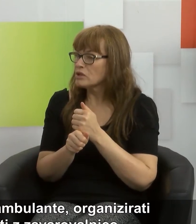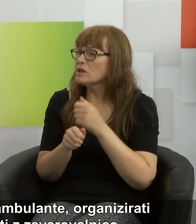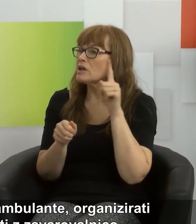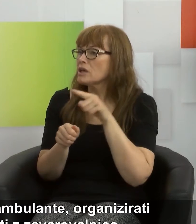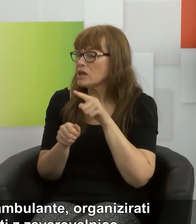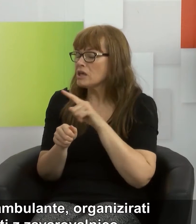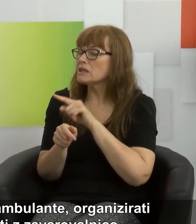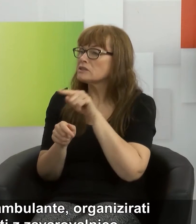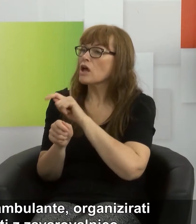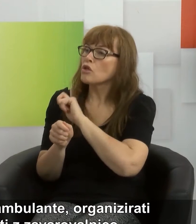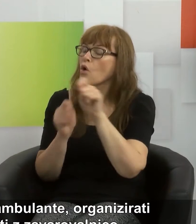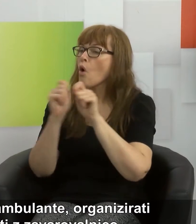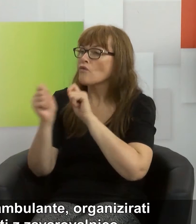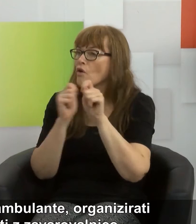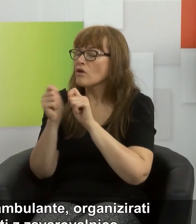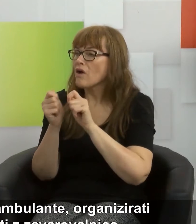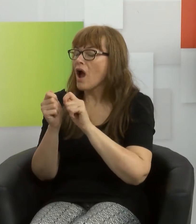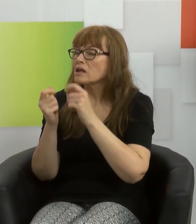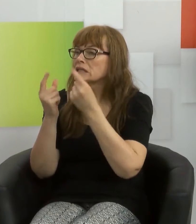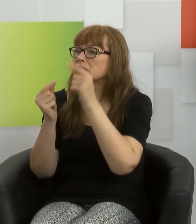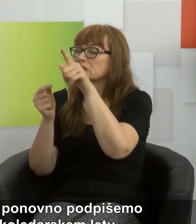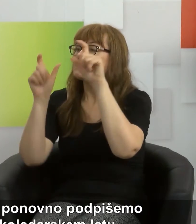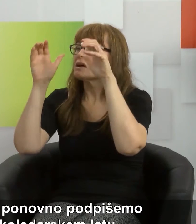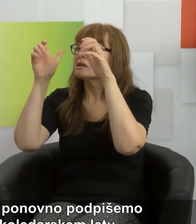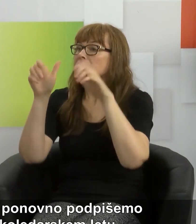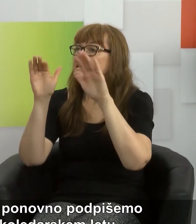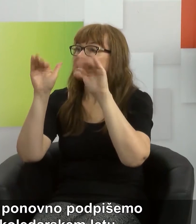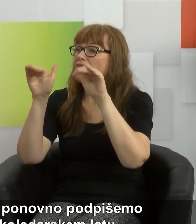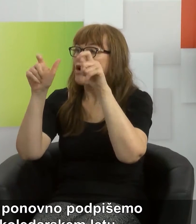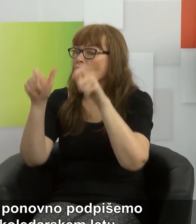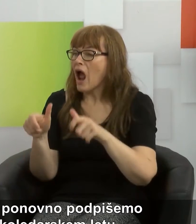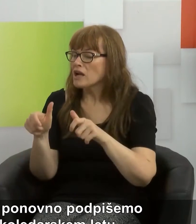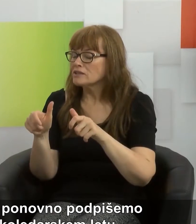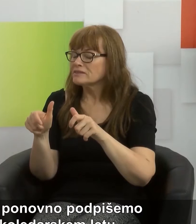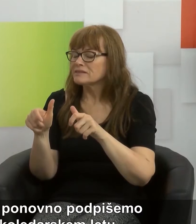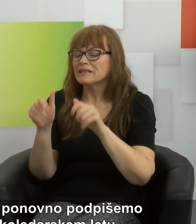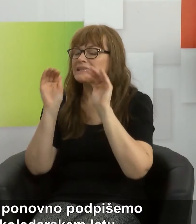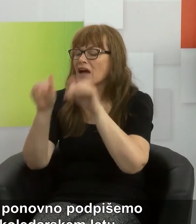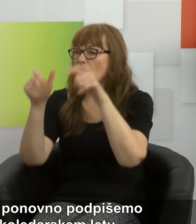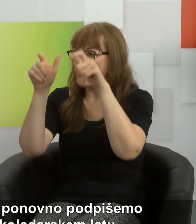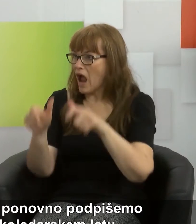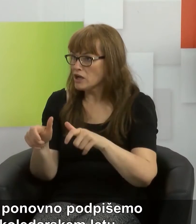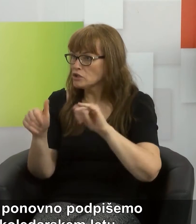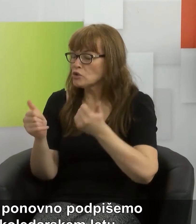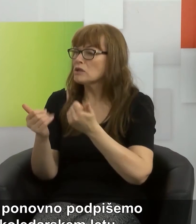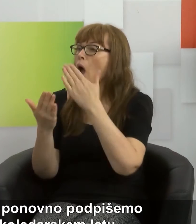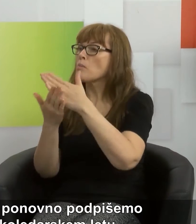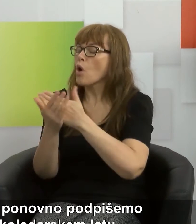in se dogovarjati z zavarovalnico, da program vsako leto